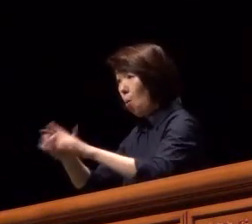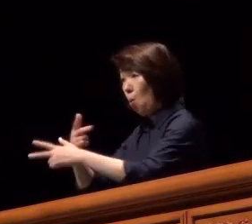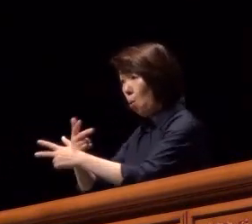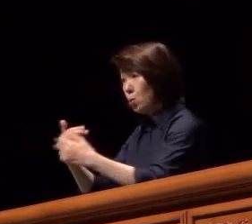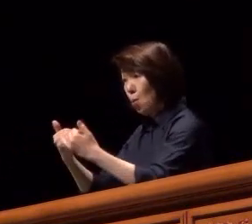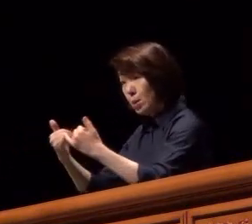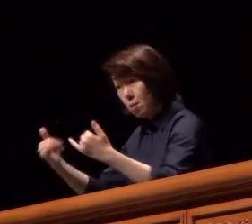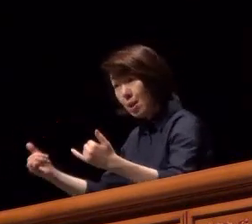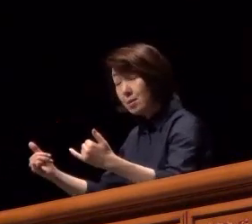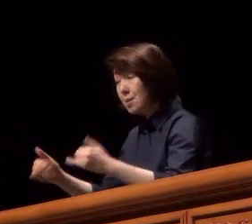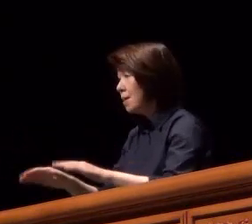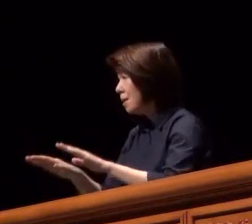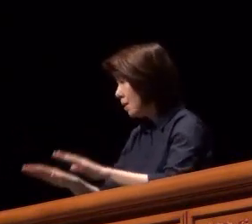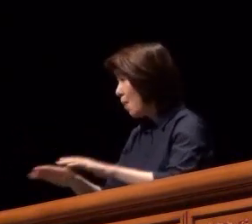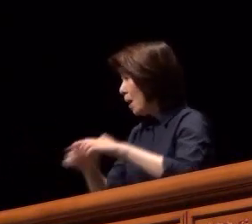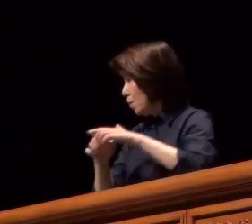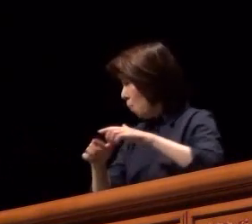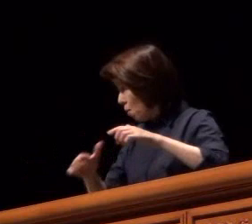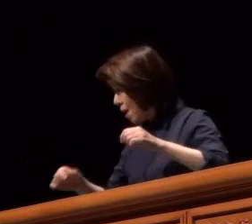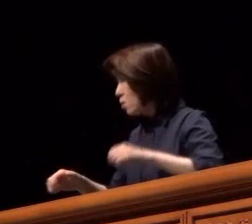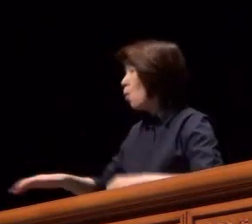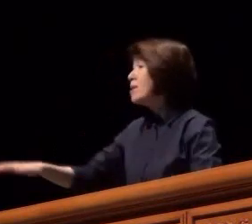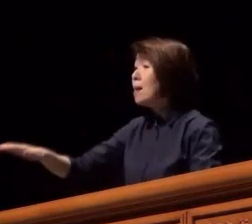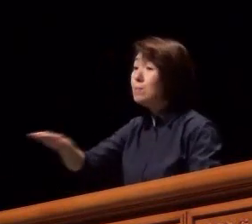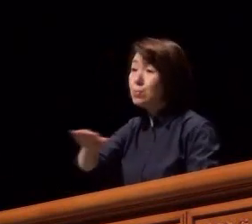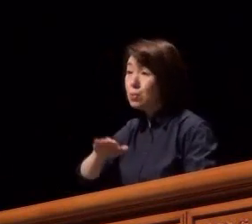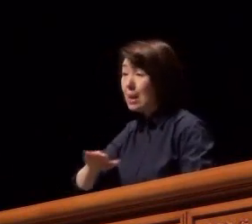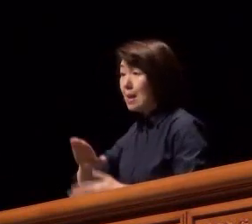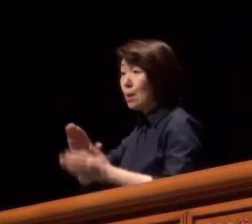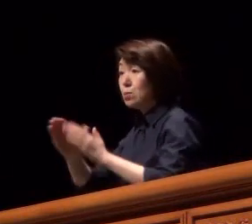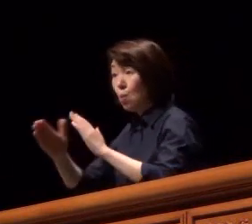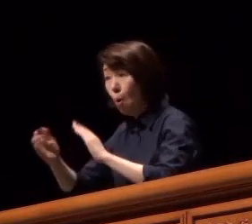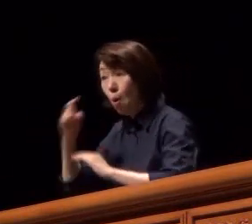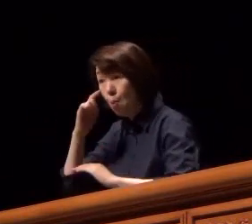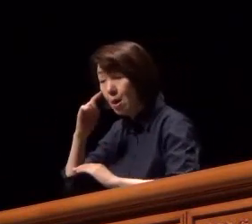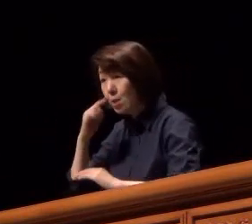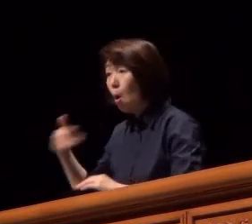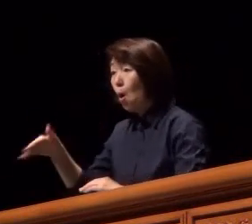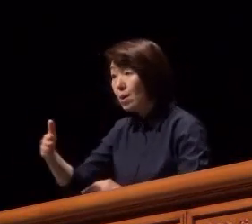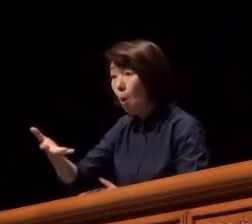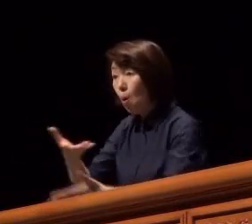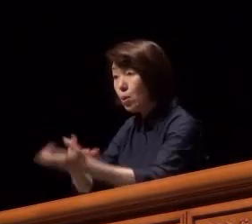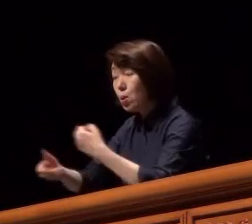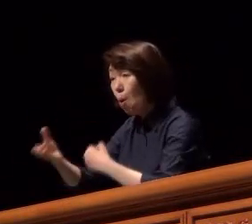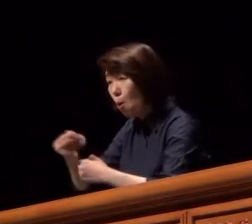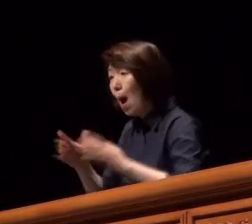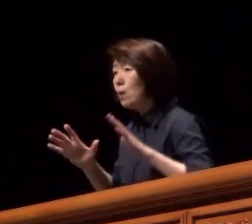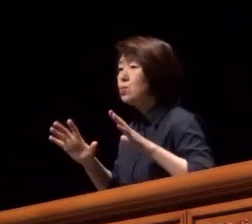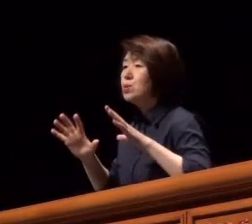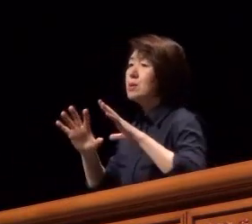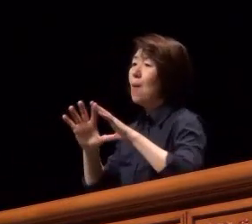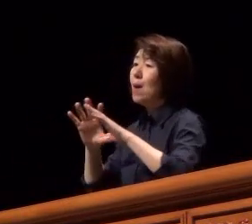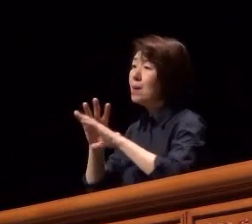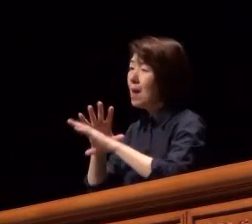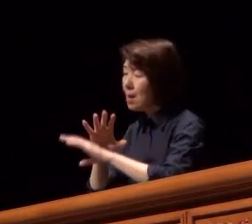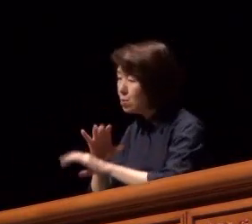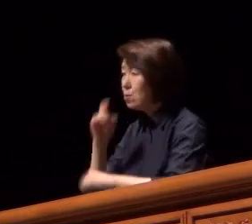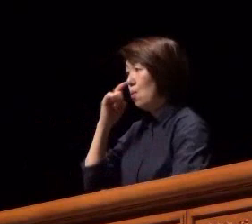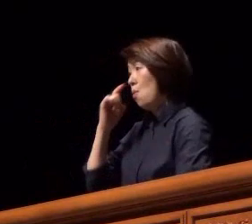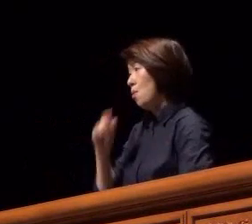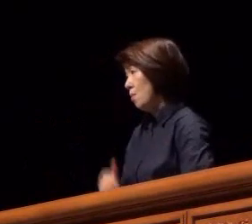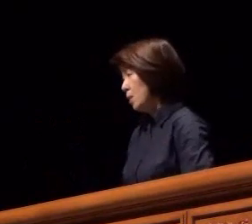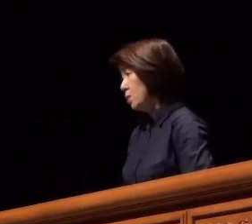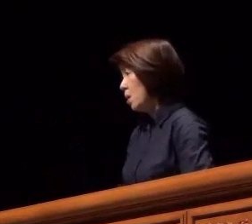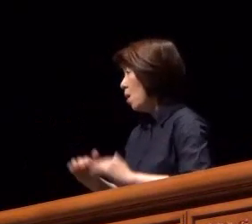のというか、今に日本列島全部になりますけれども、漁業は完全に失われて いると思います。